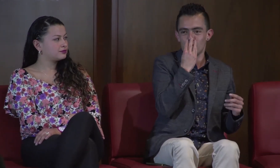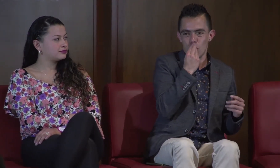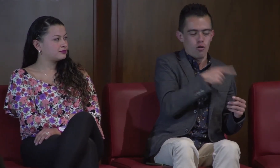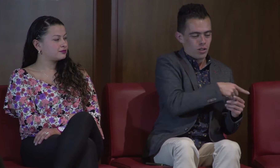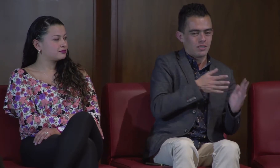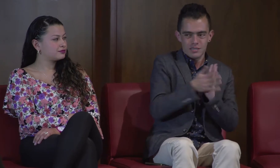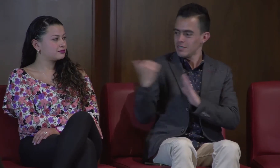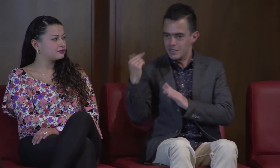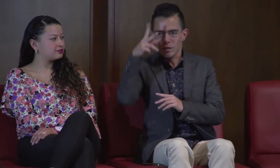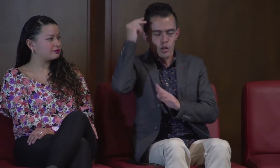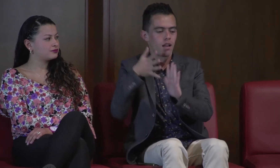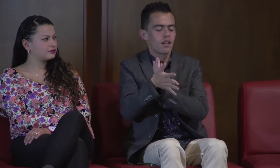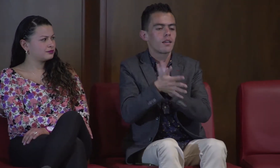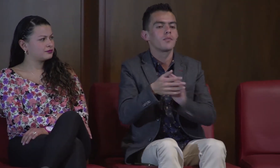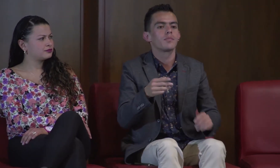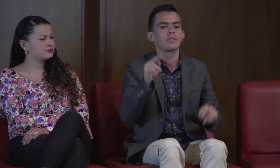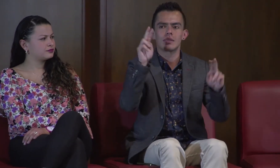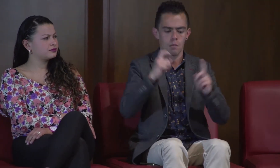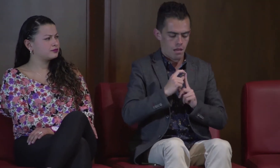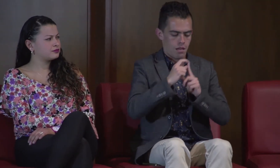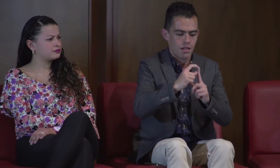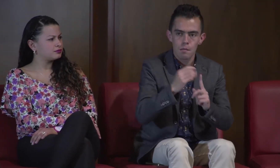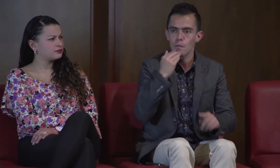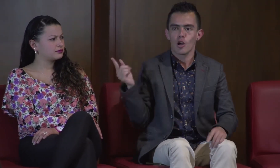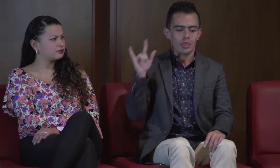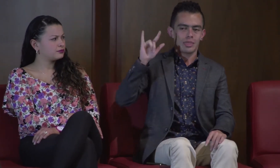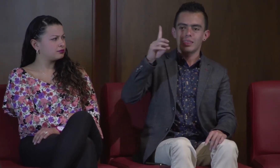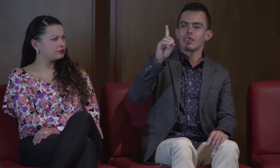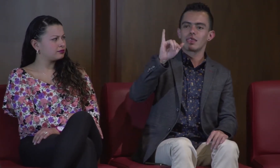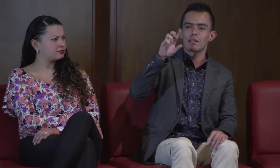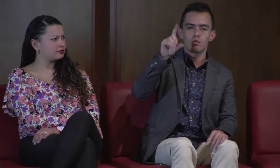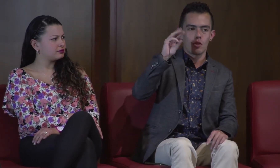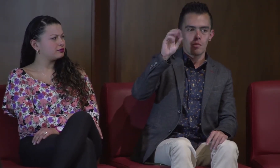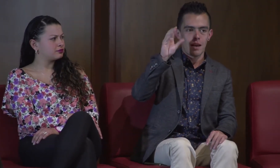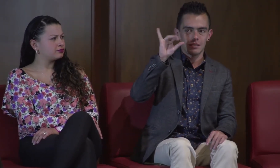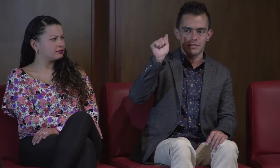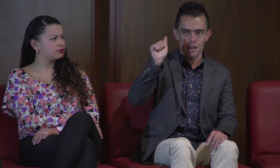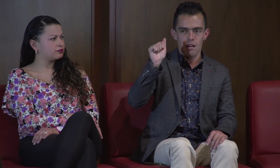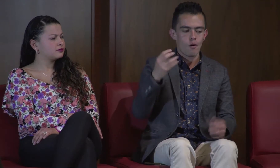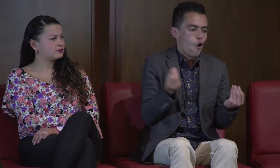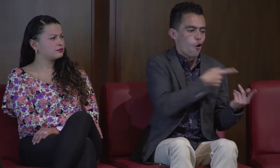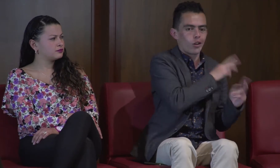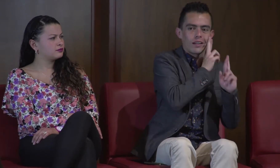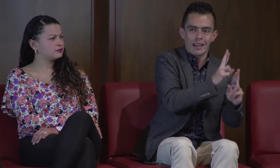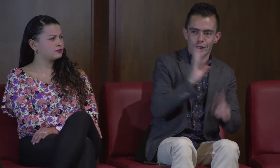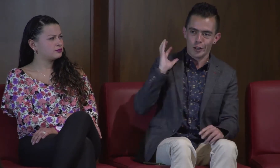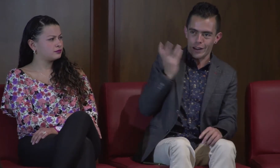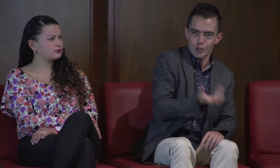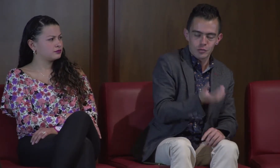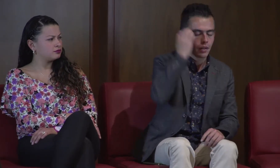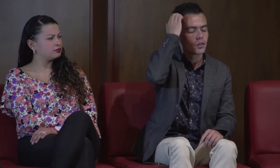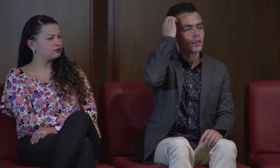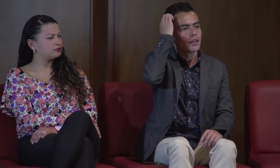por ejemplo, como mencionaba anteriormente Boris y como lo contaba también Juliana, pensar en una sola palabra, una